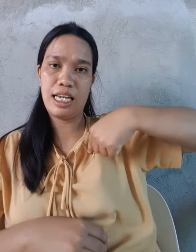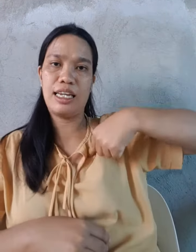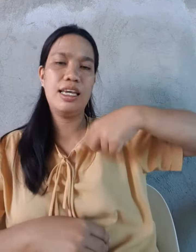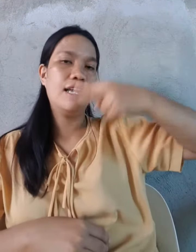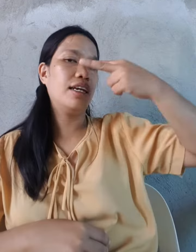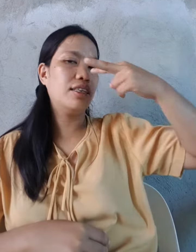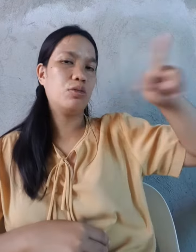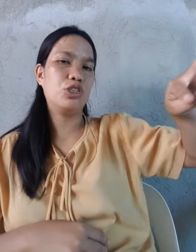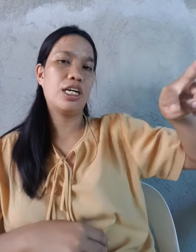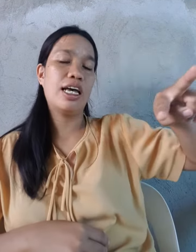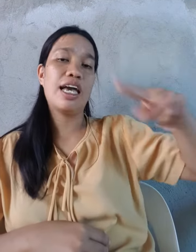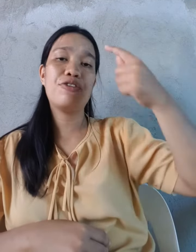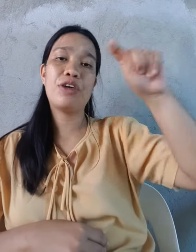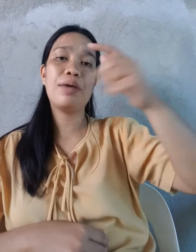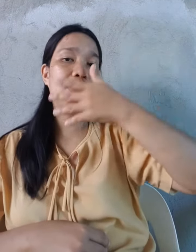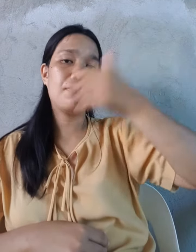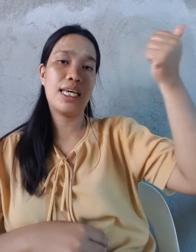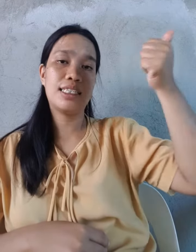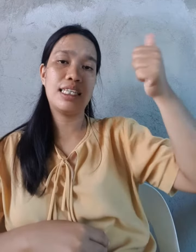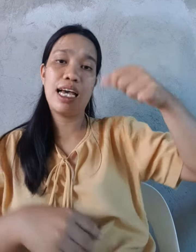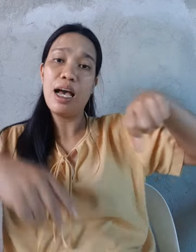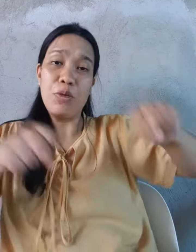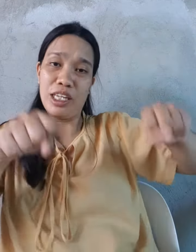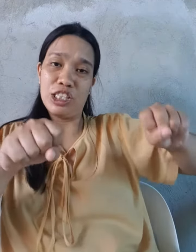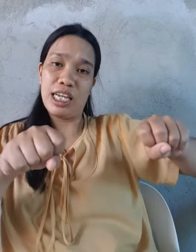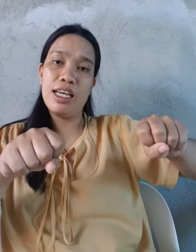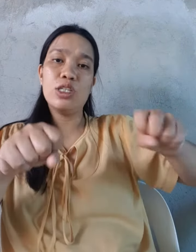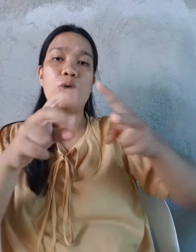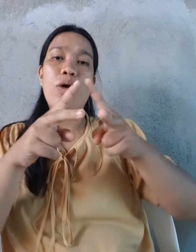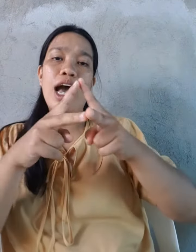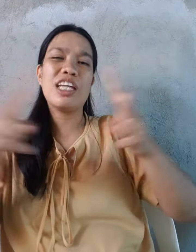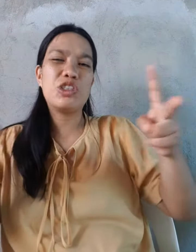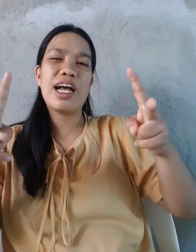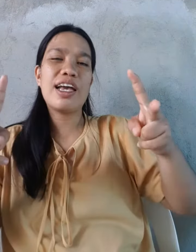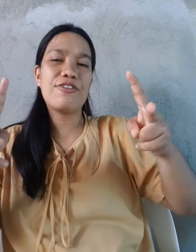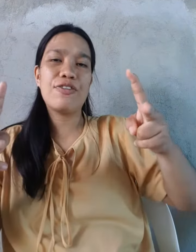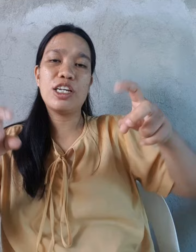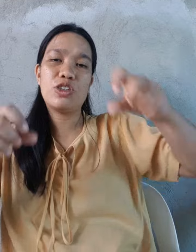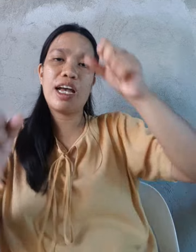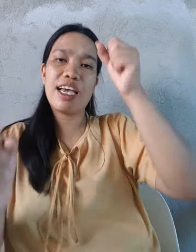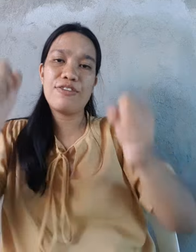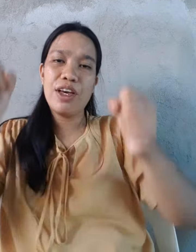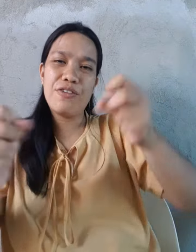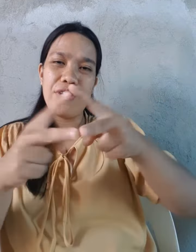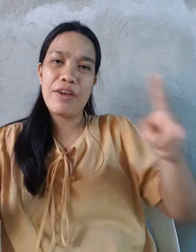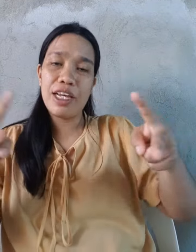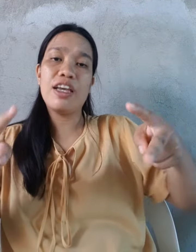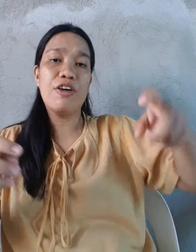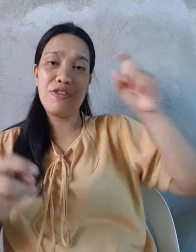akin. Nakita ko siya. I've tried my best na habulin siya. So I drive very